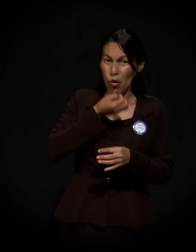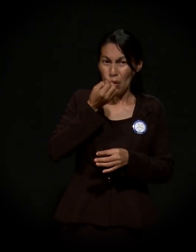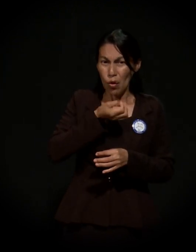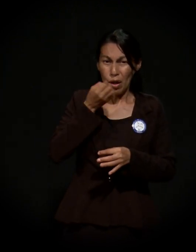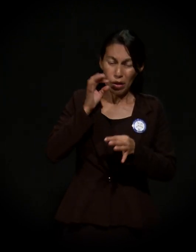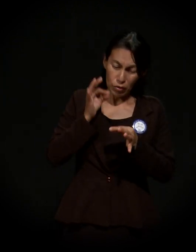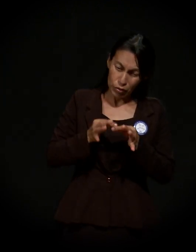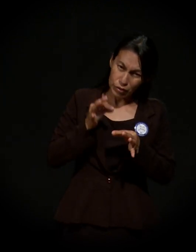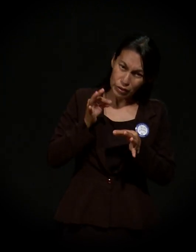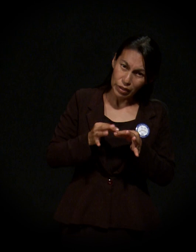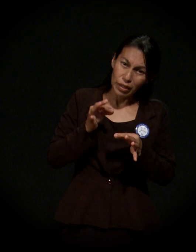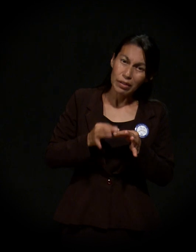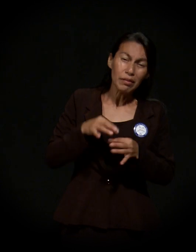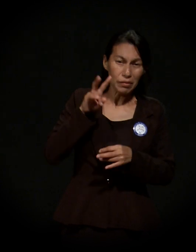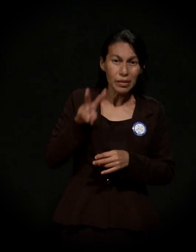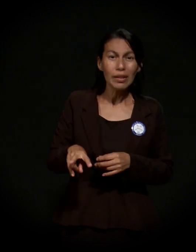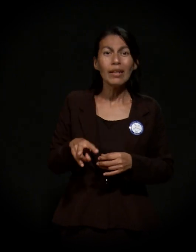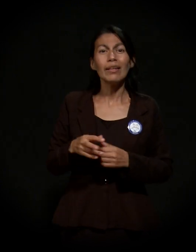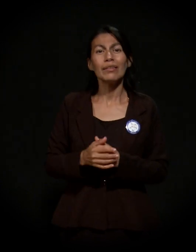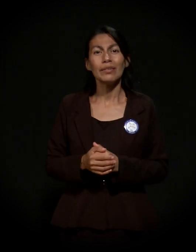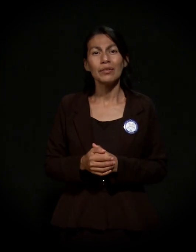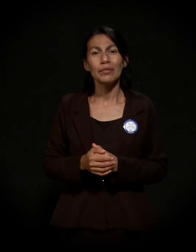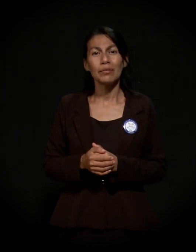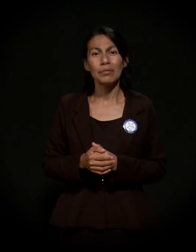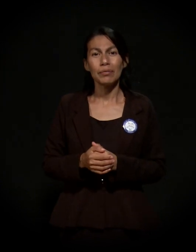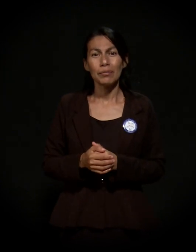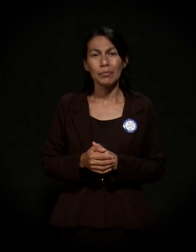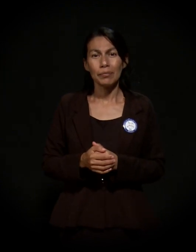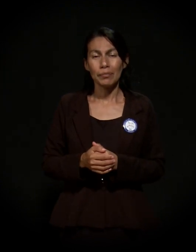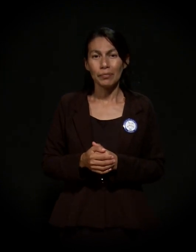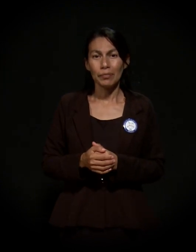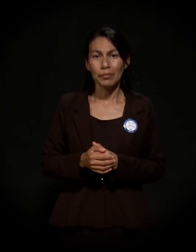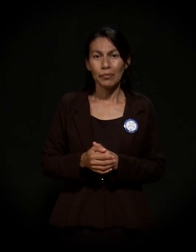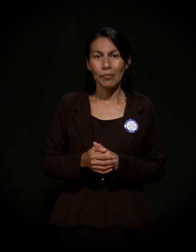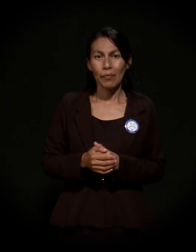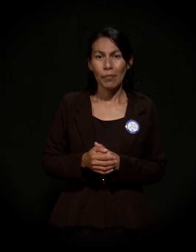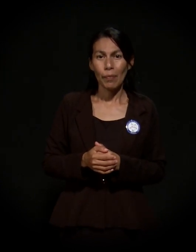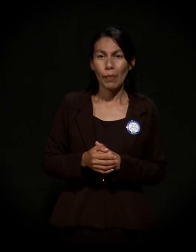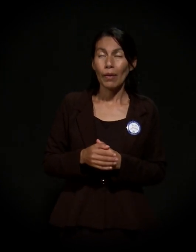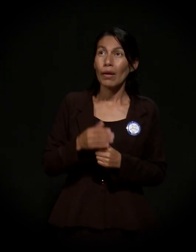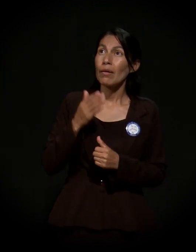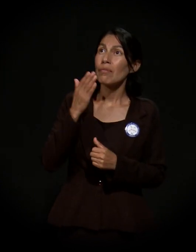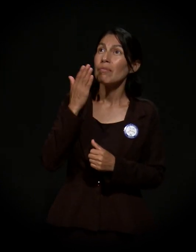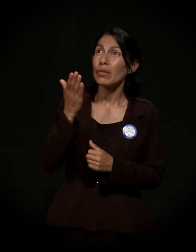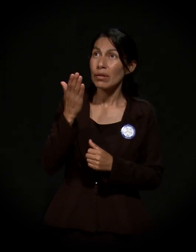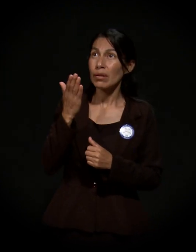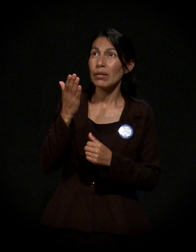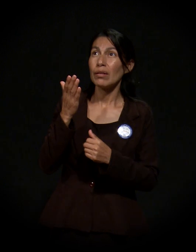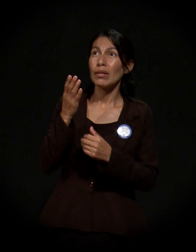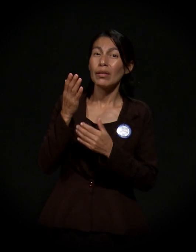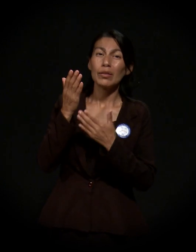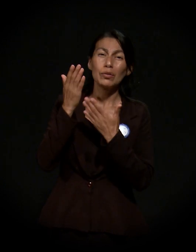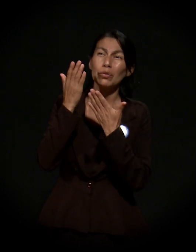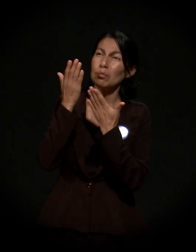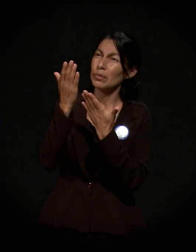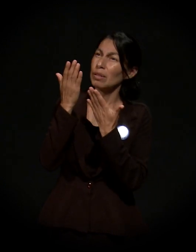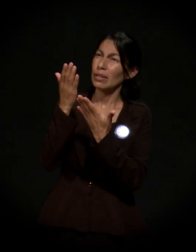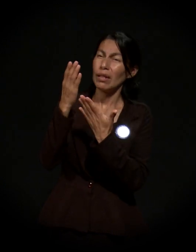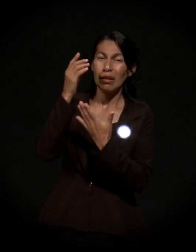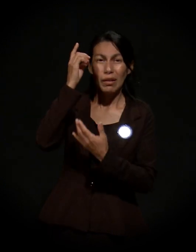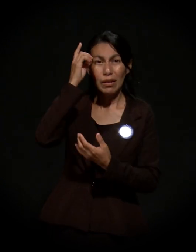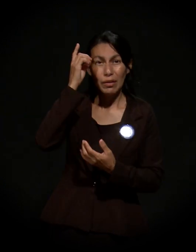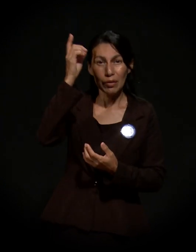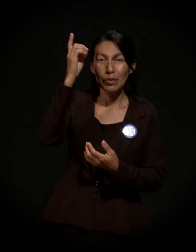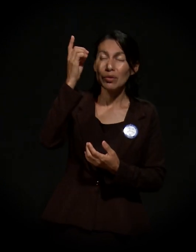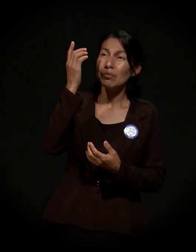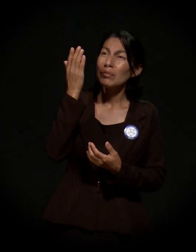que se unen a nosotros para orar y poder pedirle y rogar a Dios por sus peticiones,